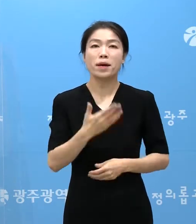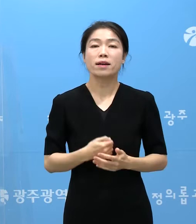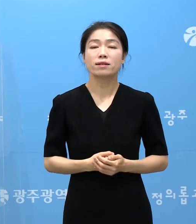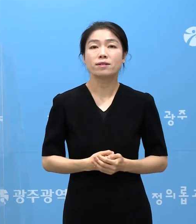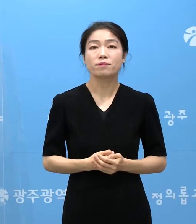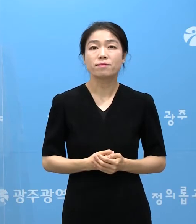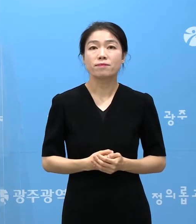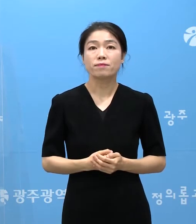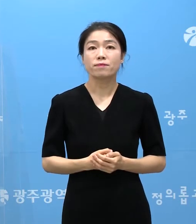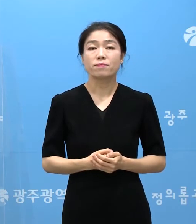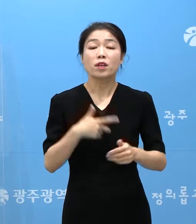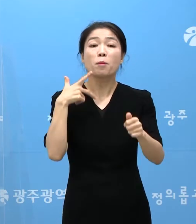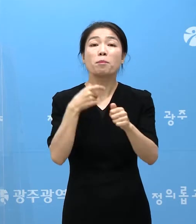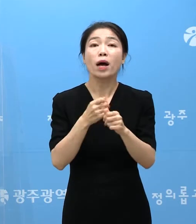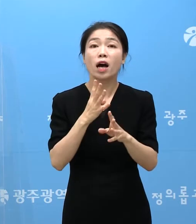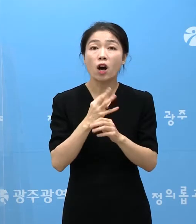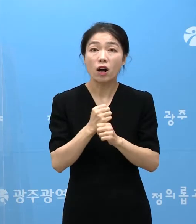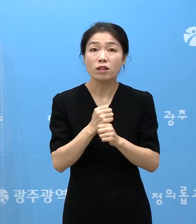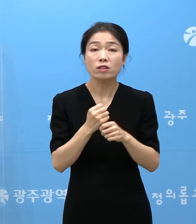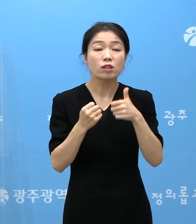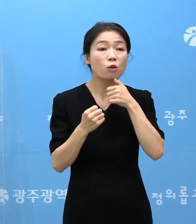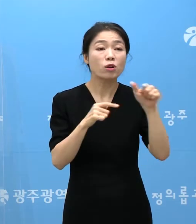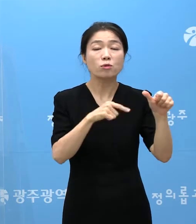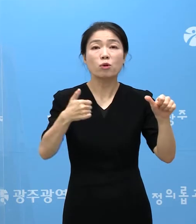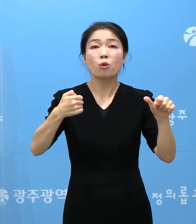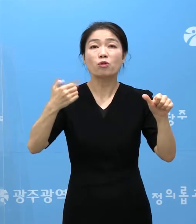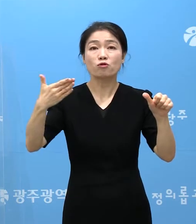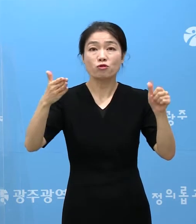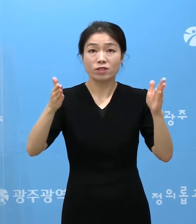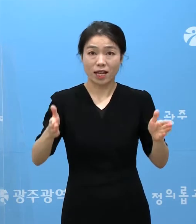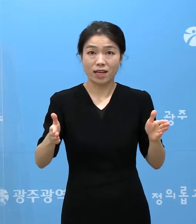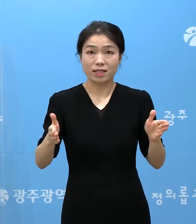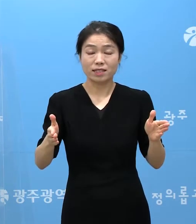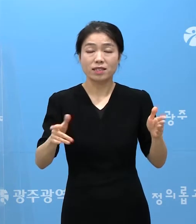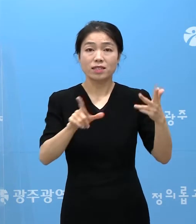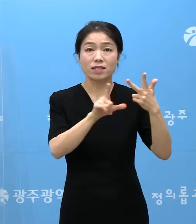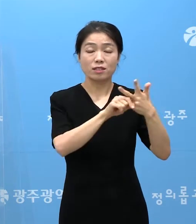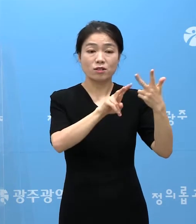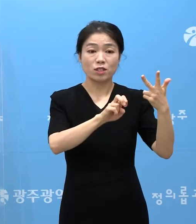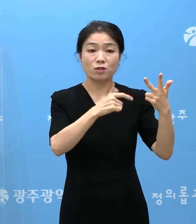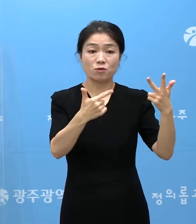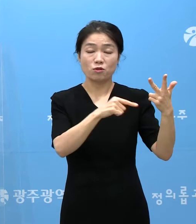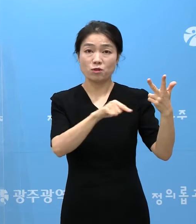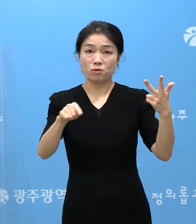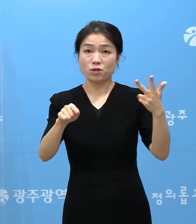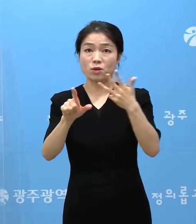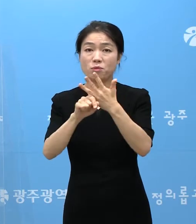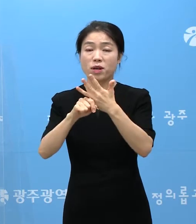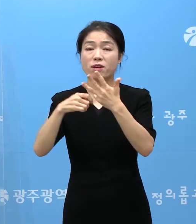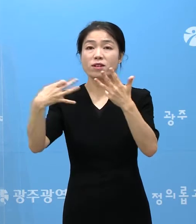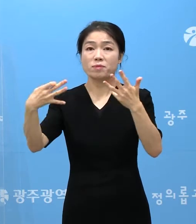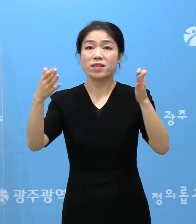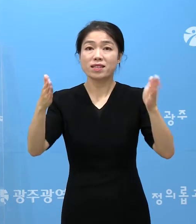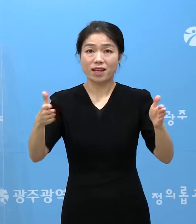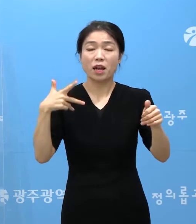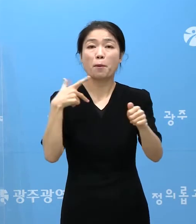가능합니다. 접종 일자는 55세에서 59세는 7월 26일부터 8월